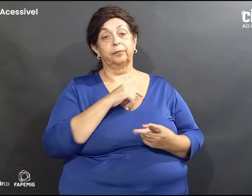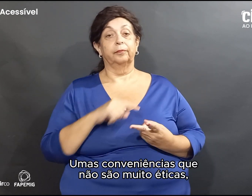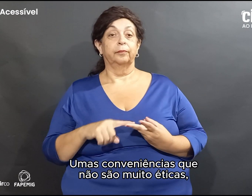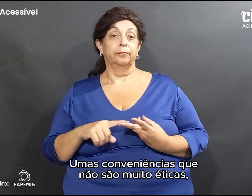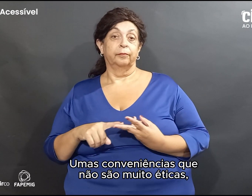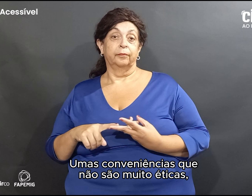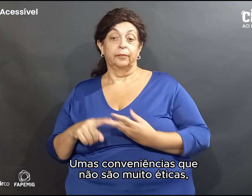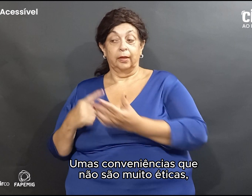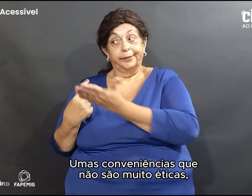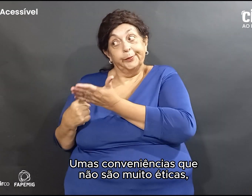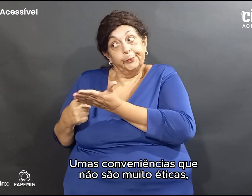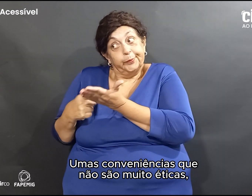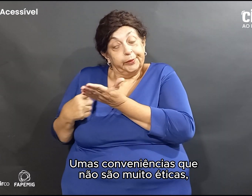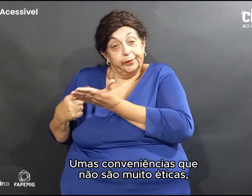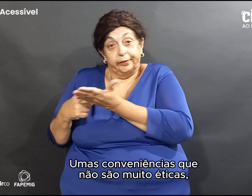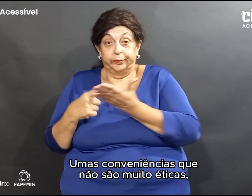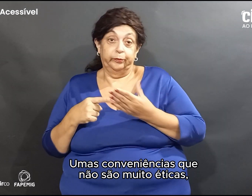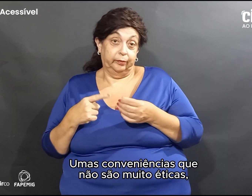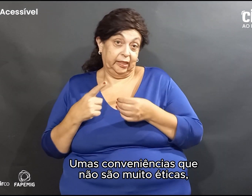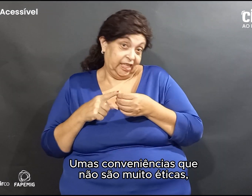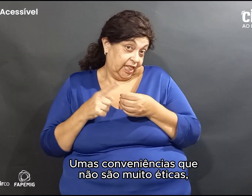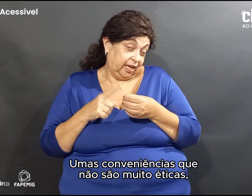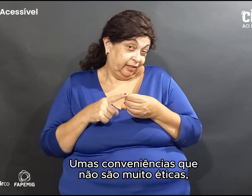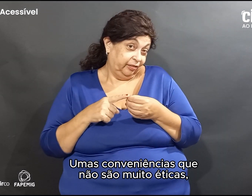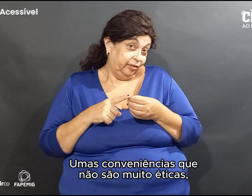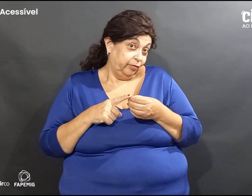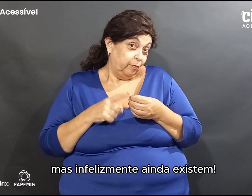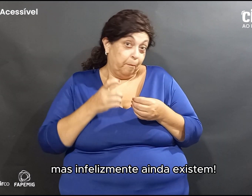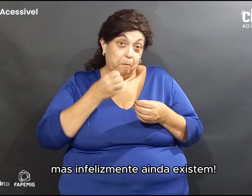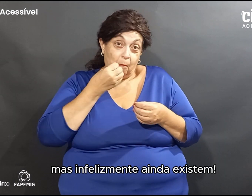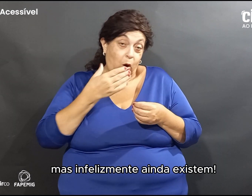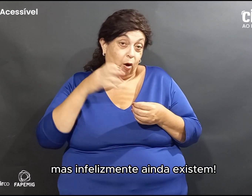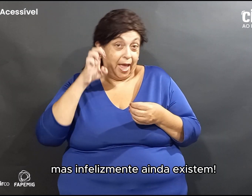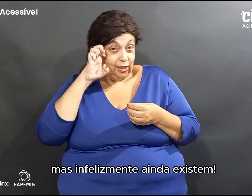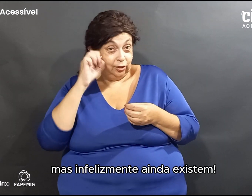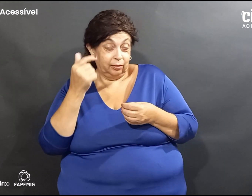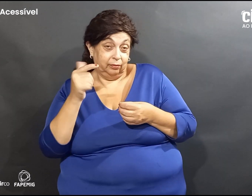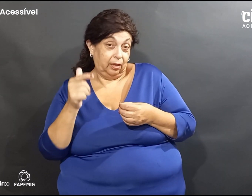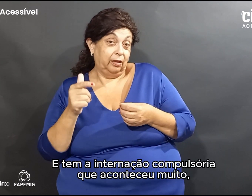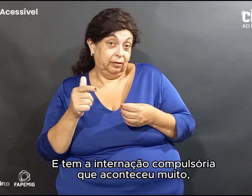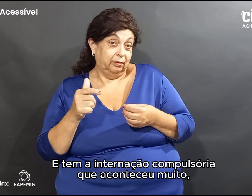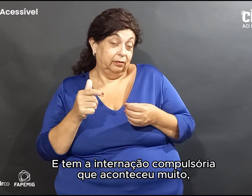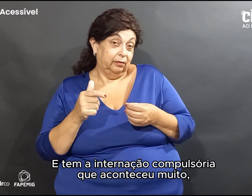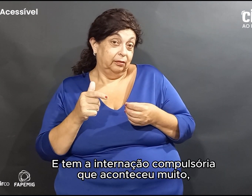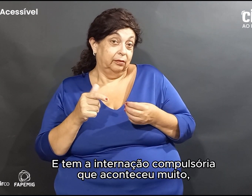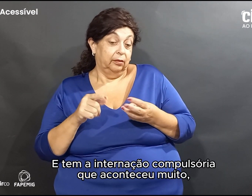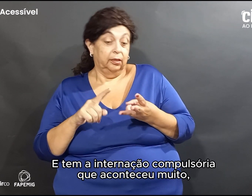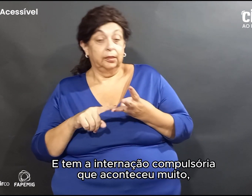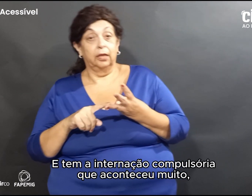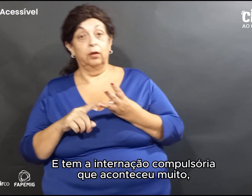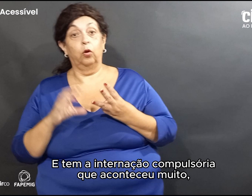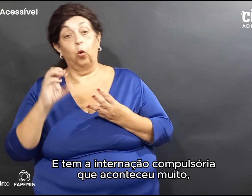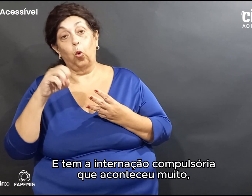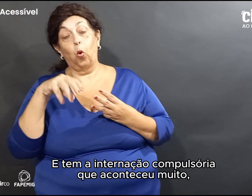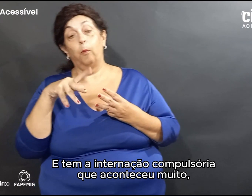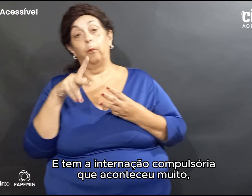Umas conveniências que não são muito éticas, mas infelizmente ainda existem. E tem a internação compulsória, que